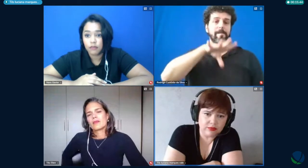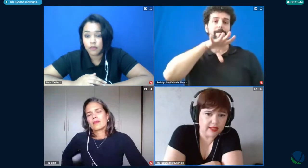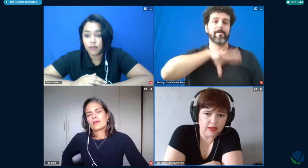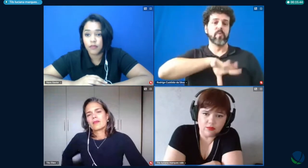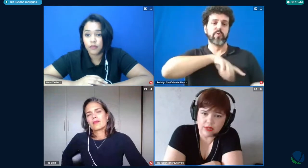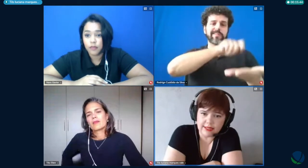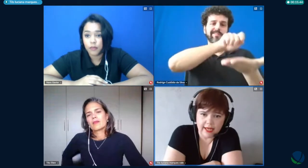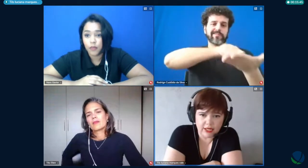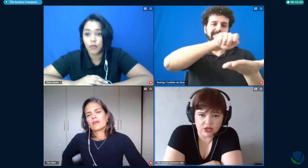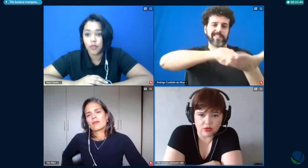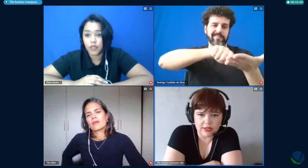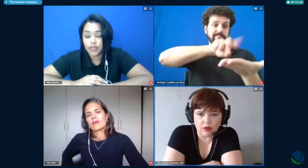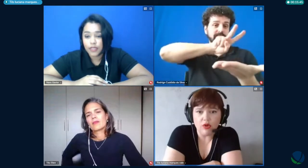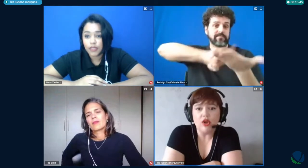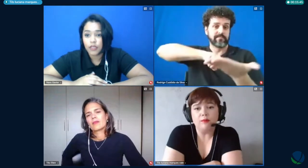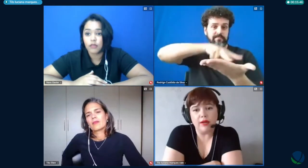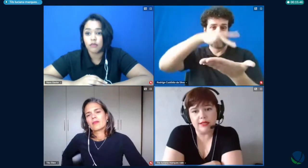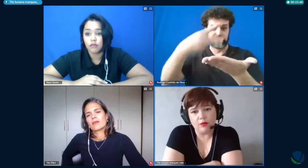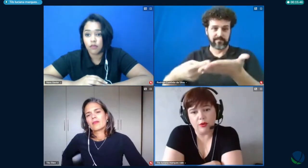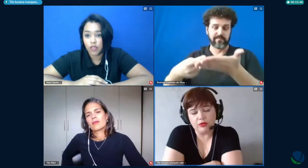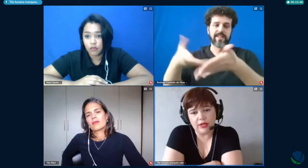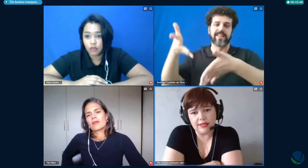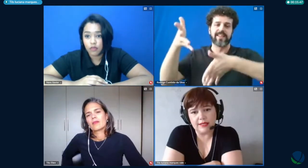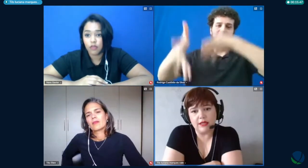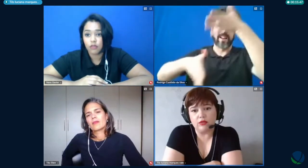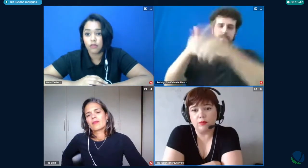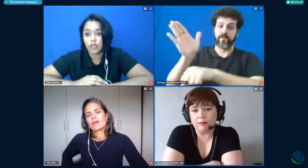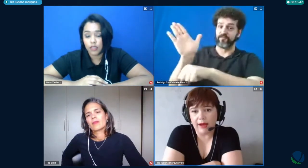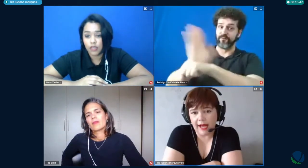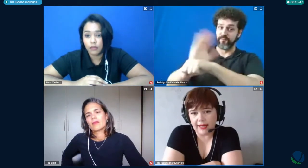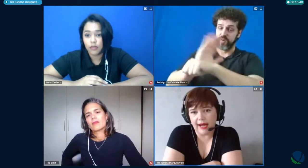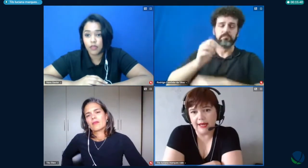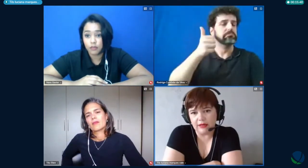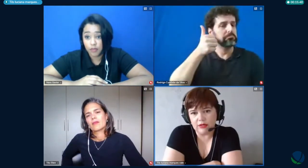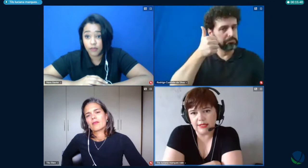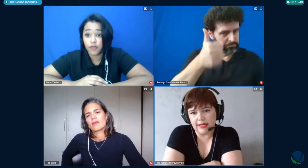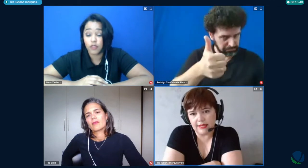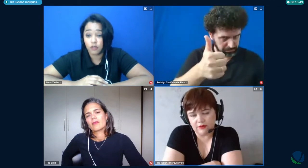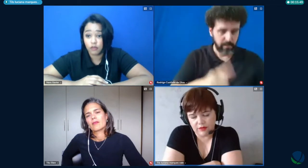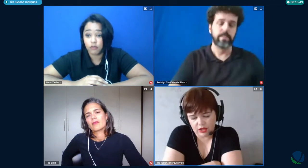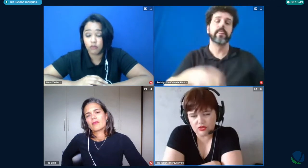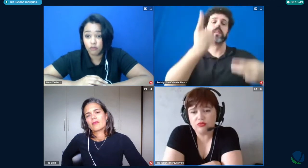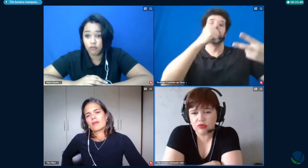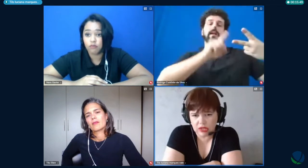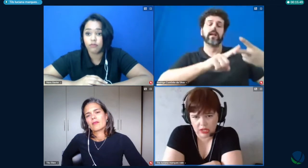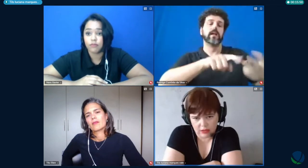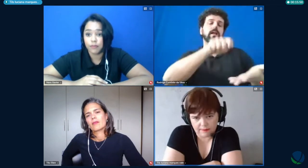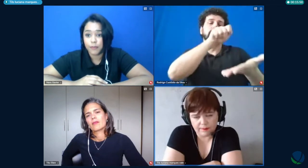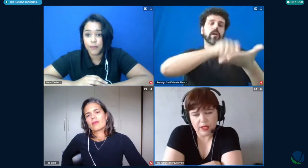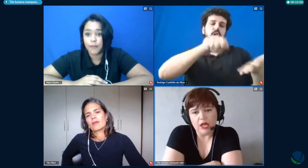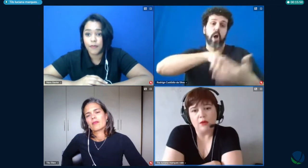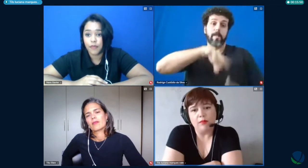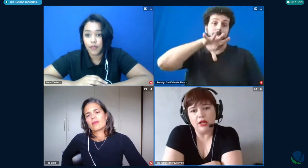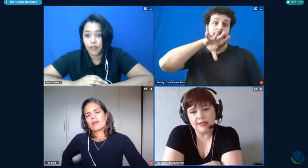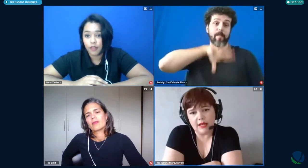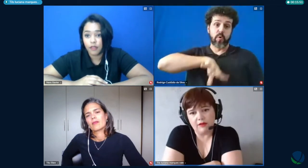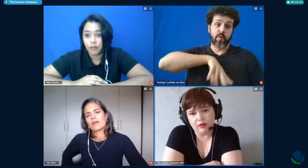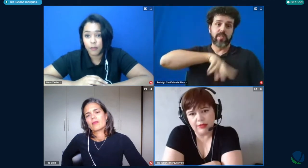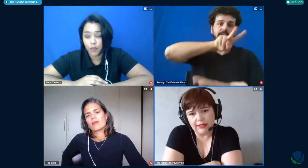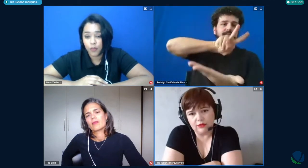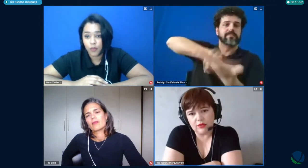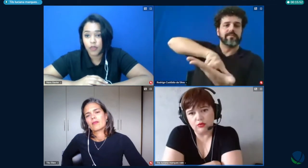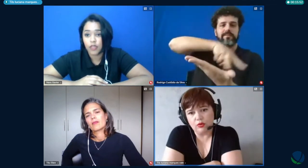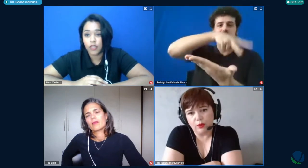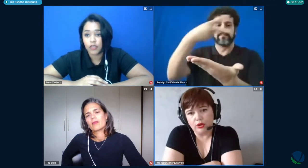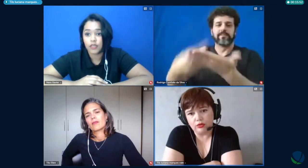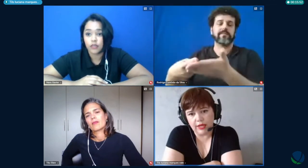tradução tem uma série de coisas. Então, pode ser o português escrito para a língua de sinais em vídeo, sim. Pode haver